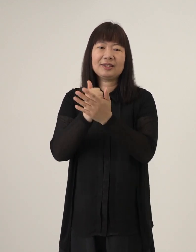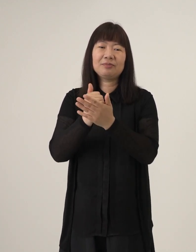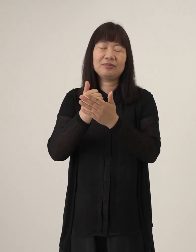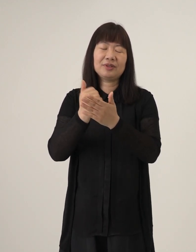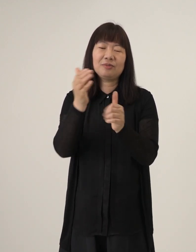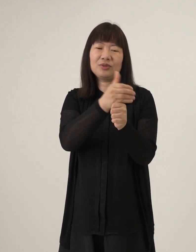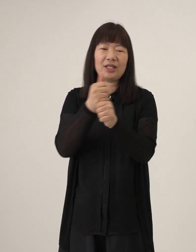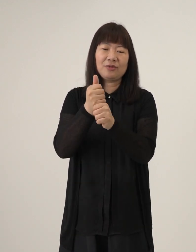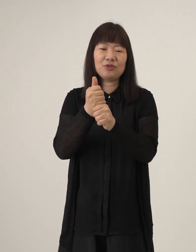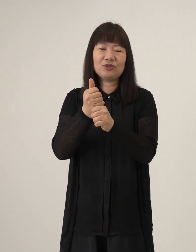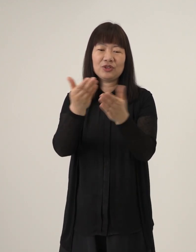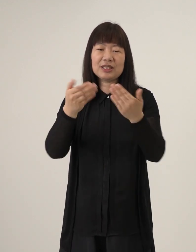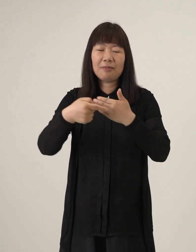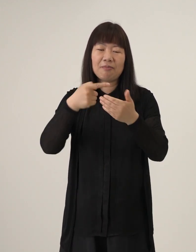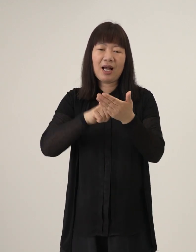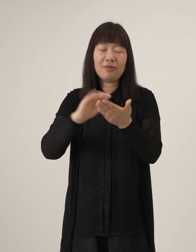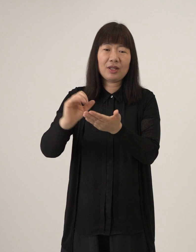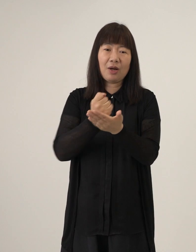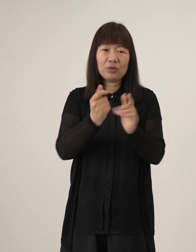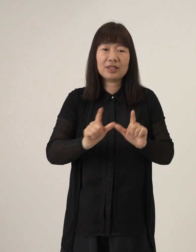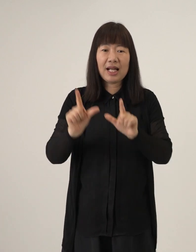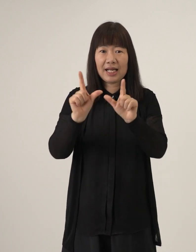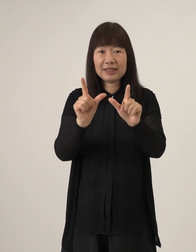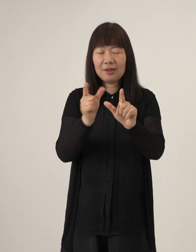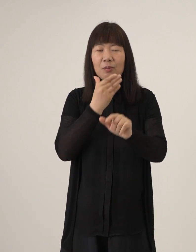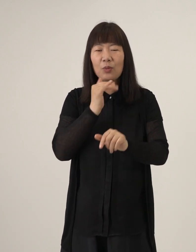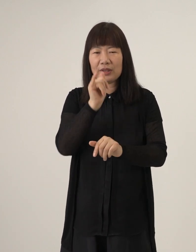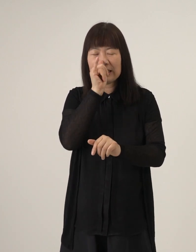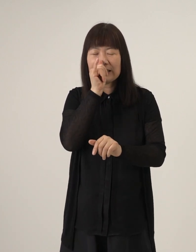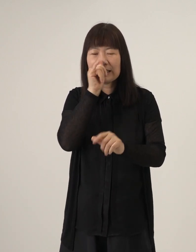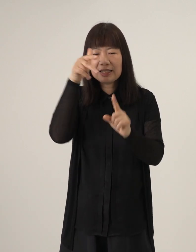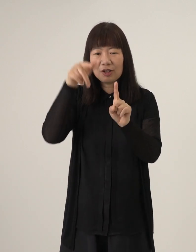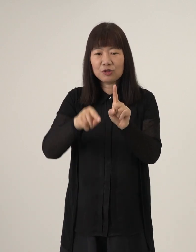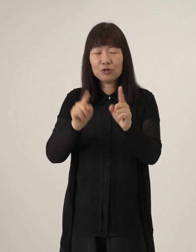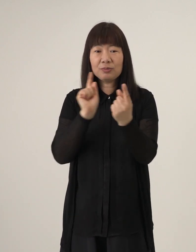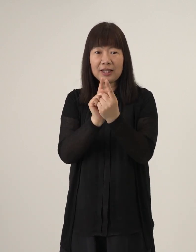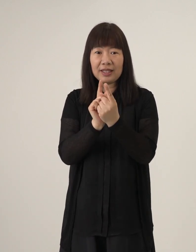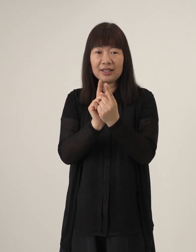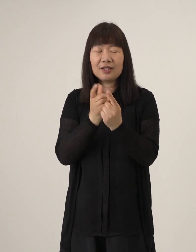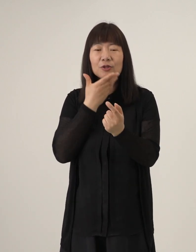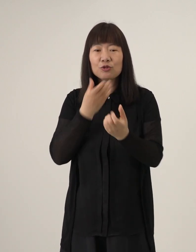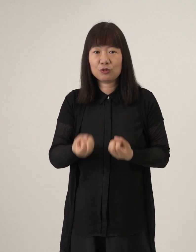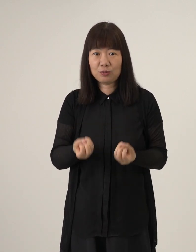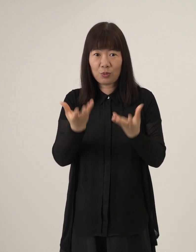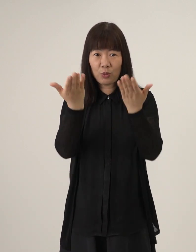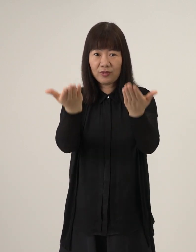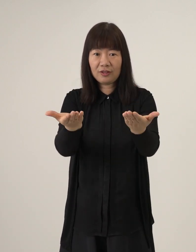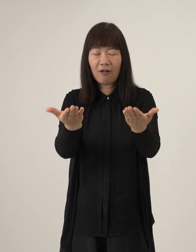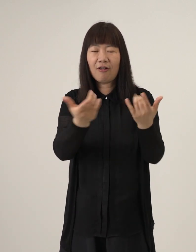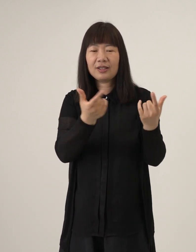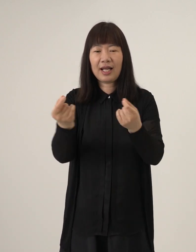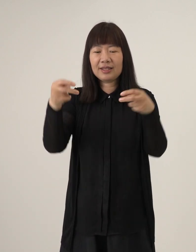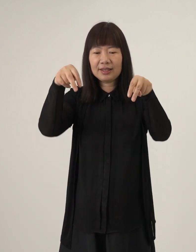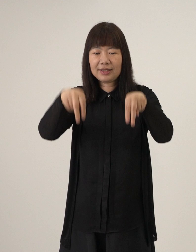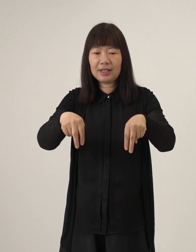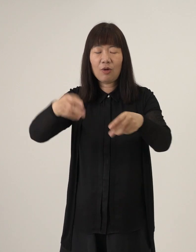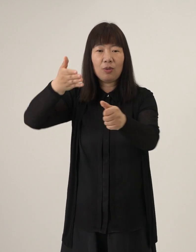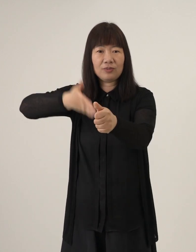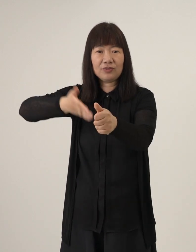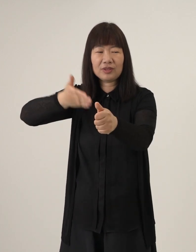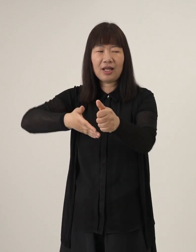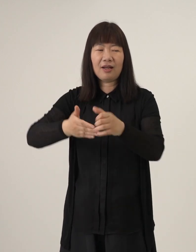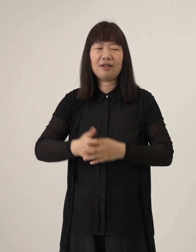살아내는 복된 한 주간이 될 수 있기를 축원하고 축복합니다. 다 일어나십시다.